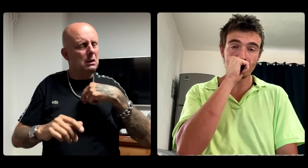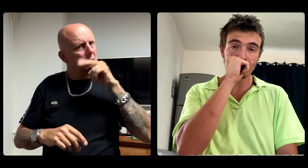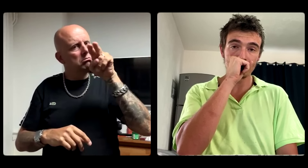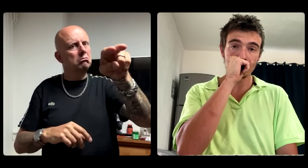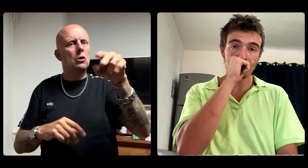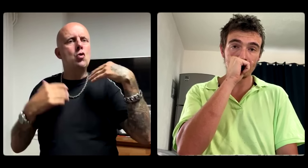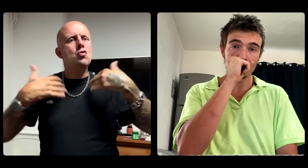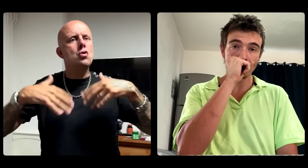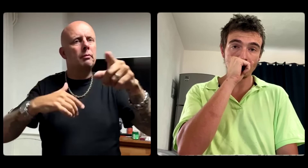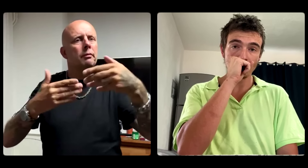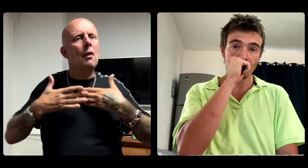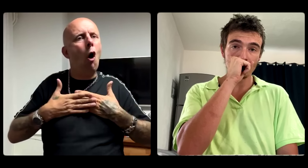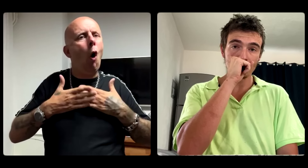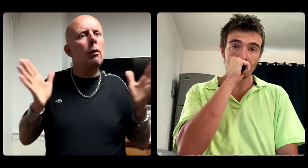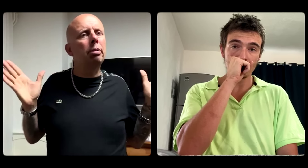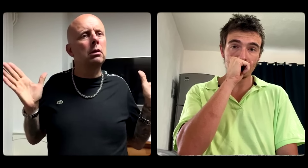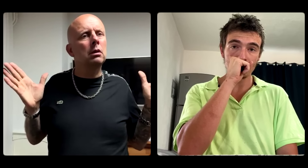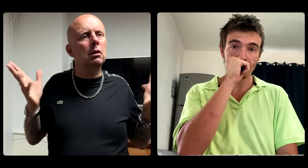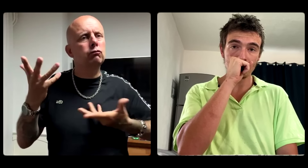Subhanallah, hè?